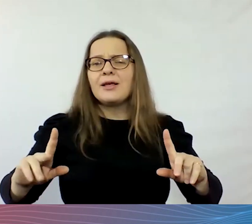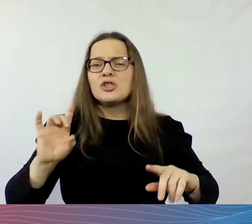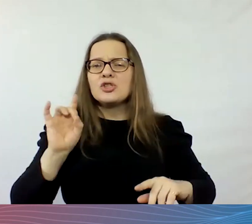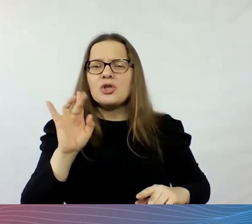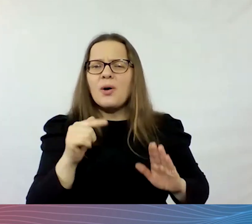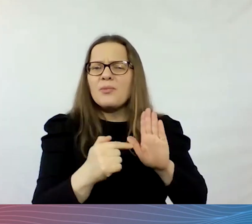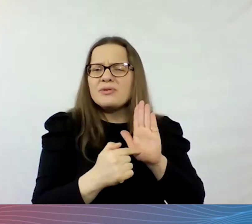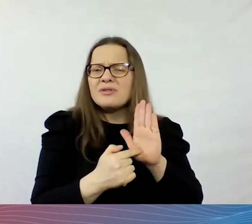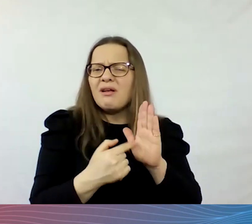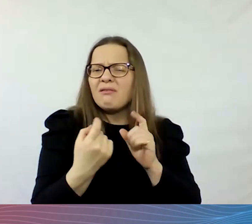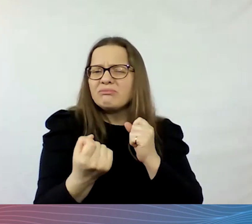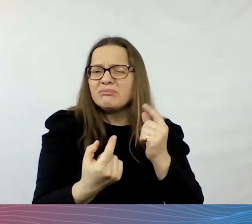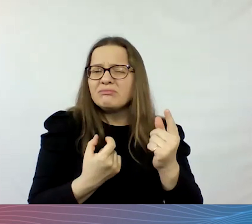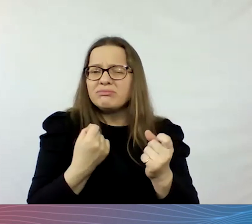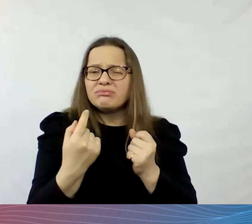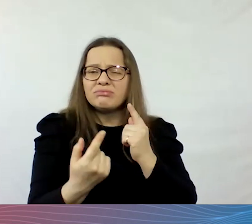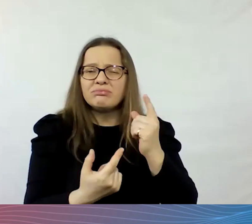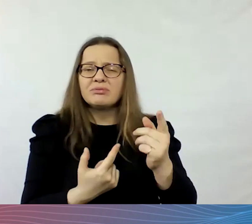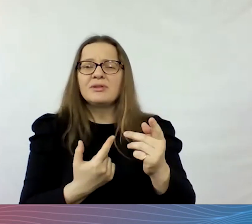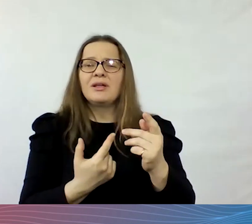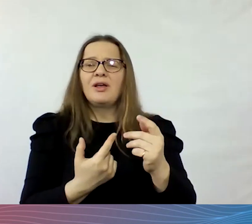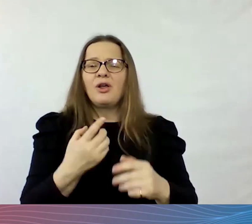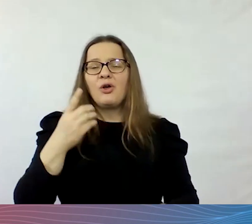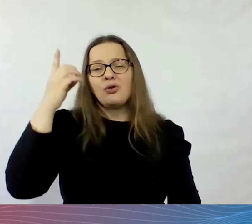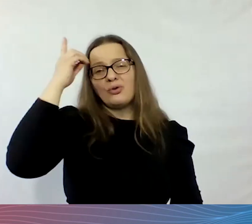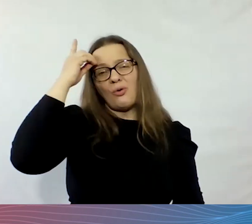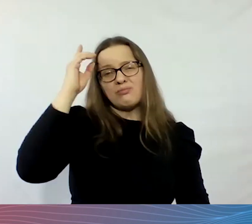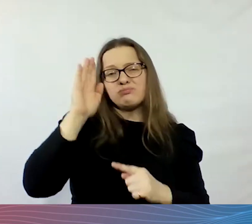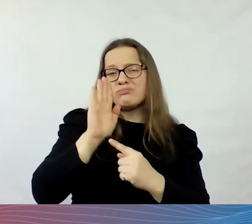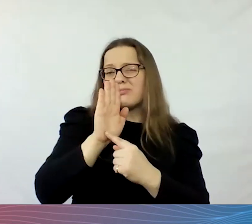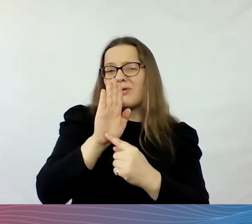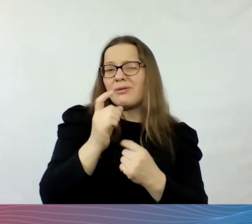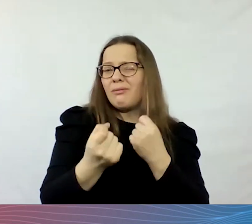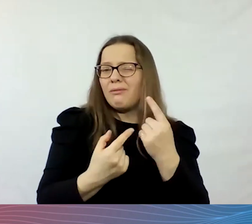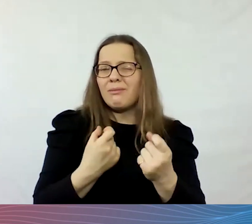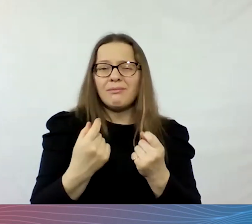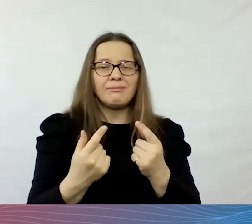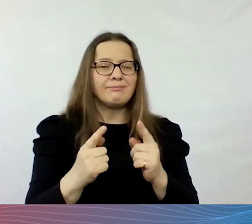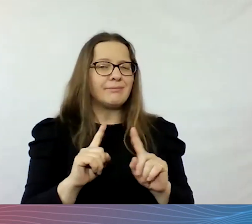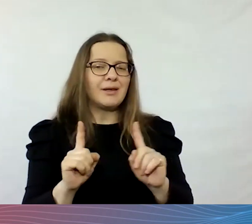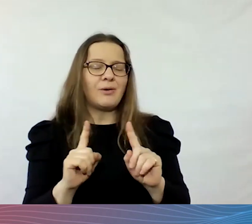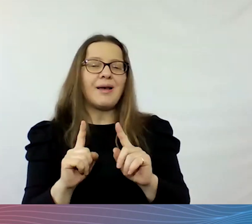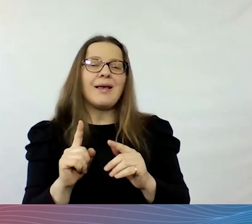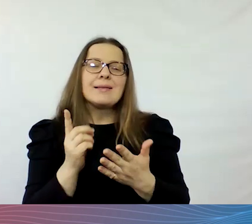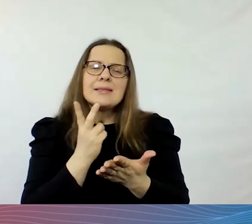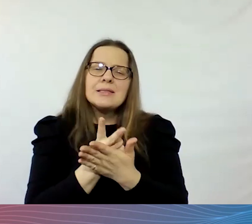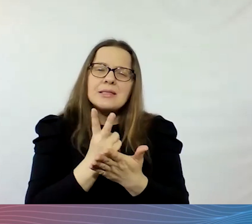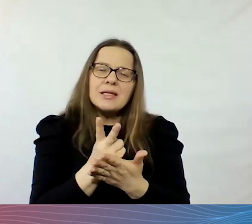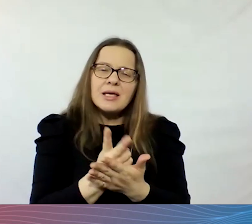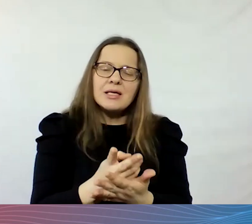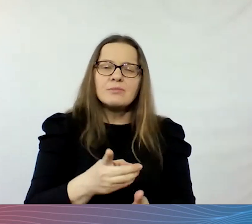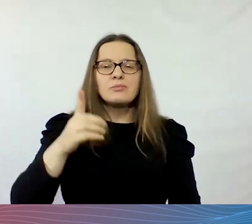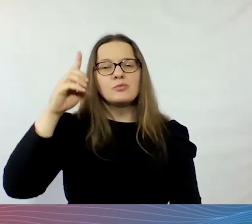deu. Mas você, de tanto exercitar o seu dom, o Senhor, vai te dar